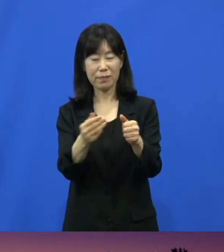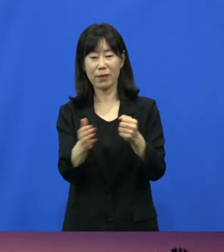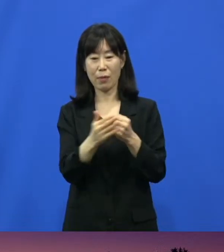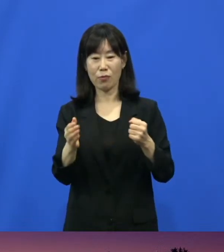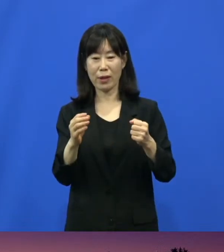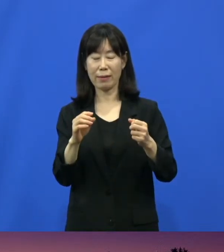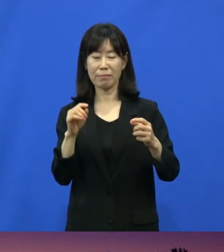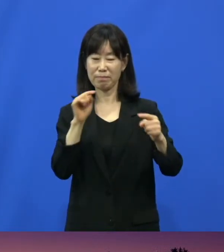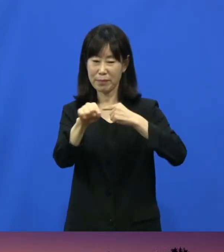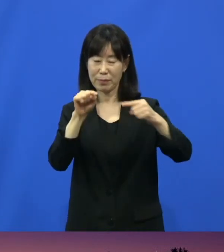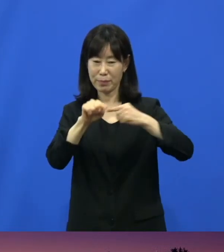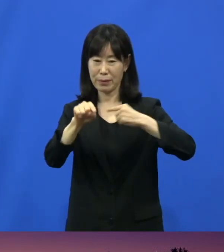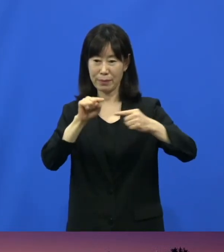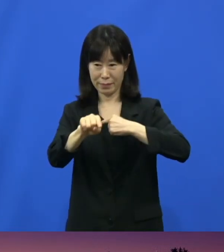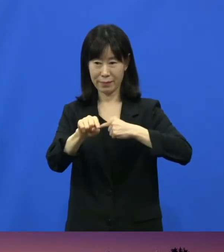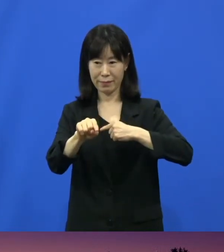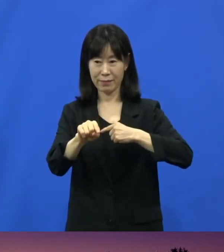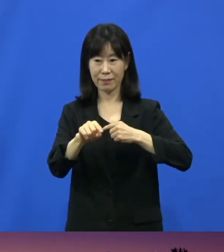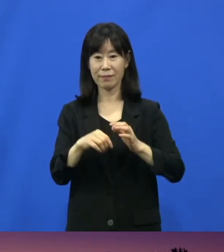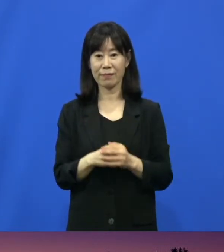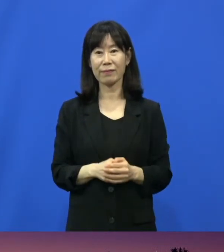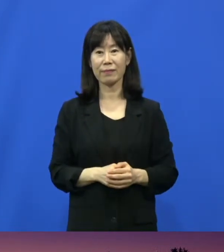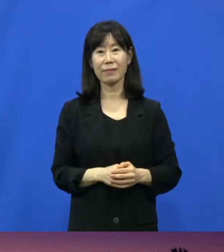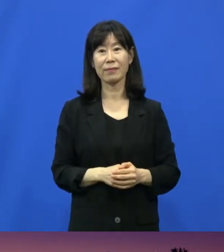기도는 하나님의 음성에 귀를 기울이는 것입니다.